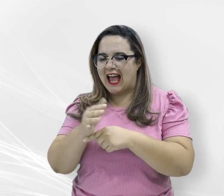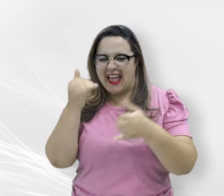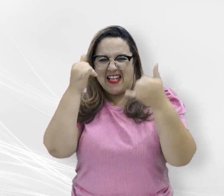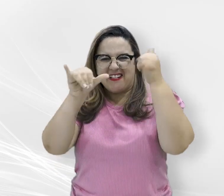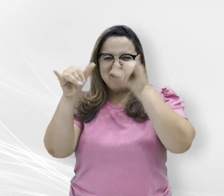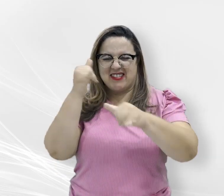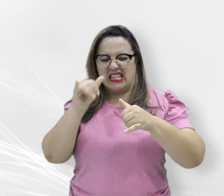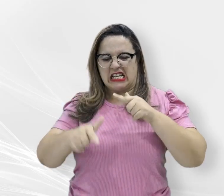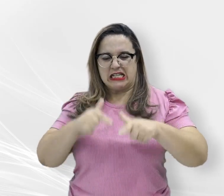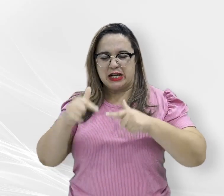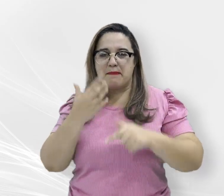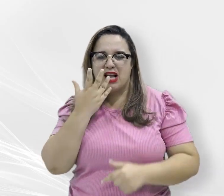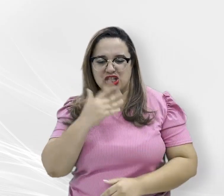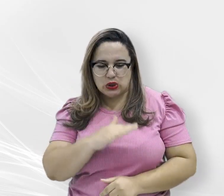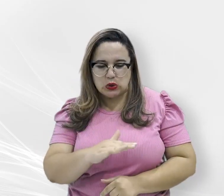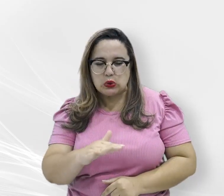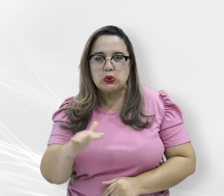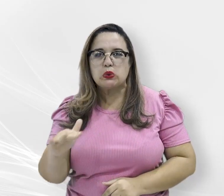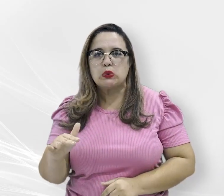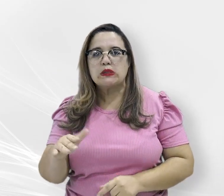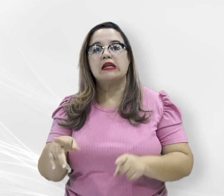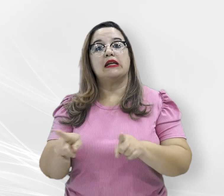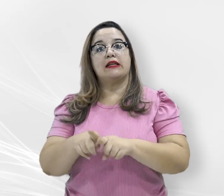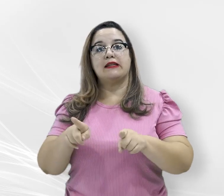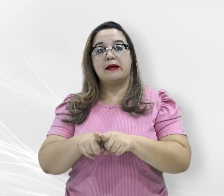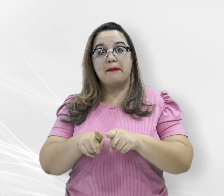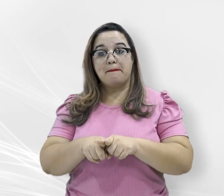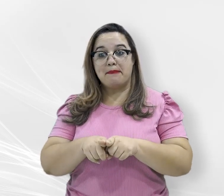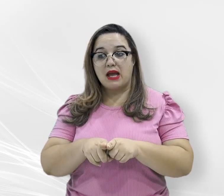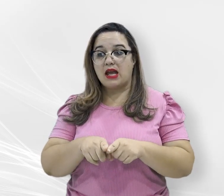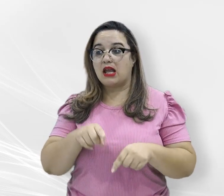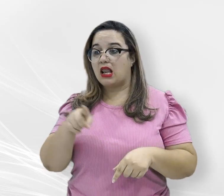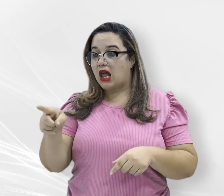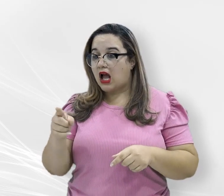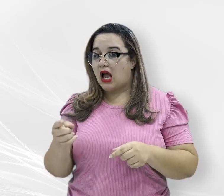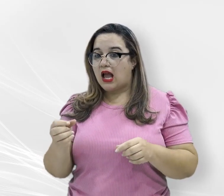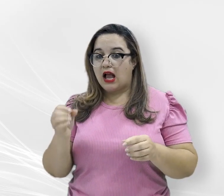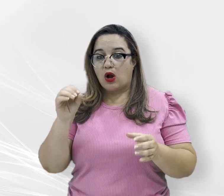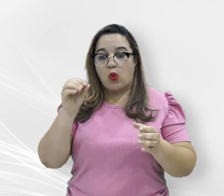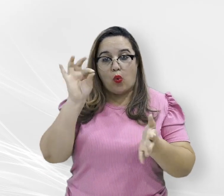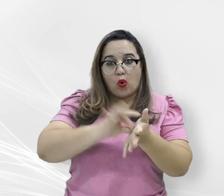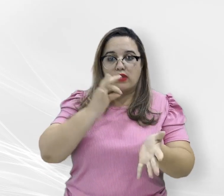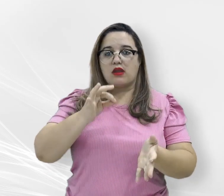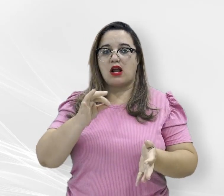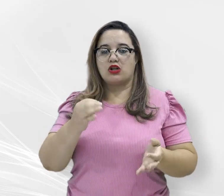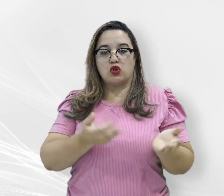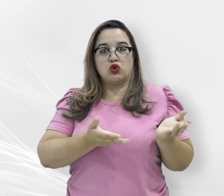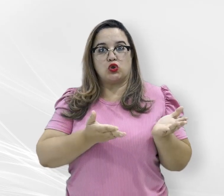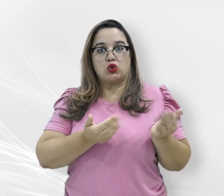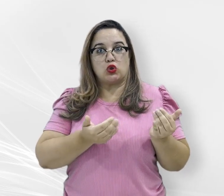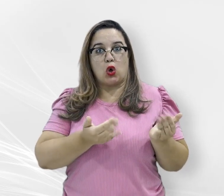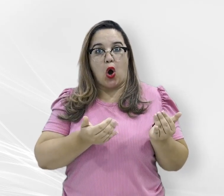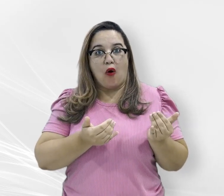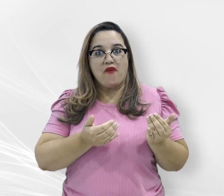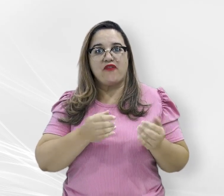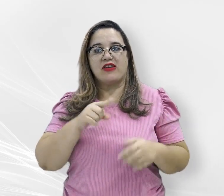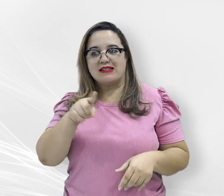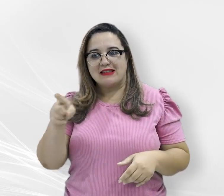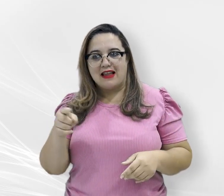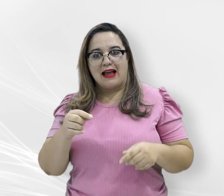evasão escolar, bem como para a prevenção do ingresso de adolescentes e jovens na trajetória infracional, especialmente no tráfico de